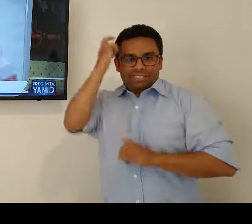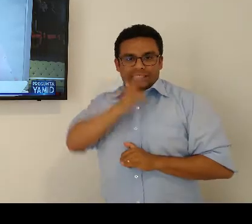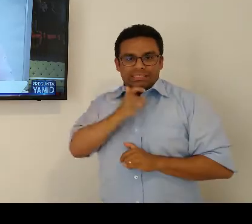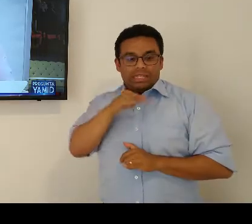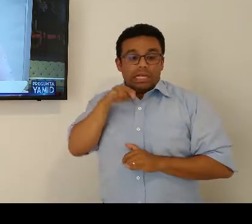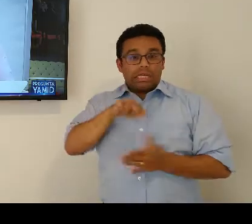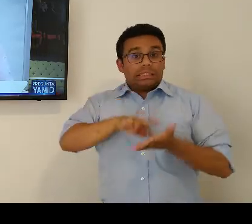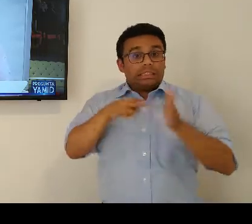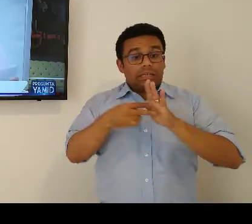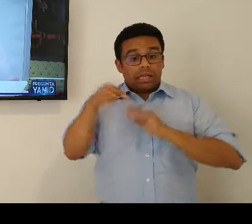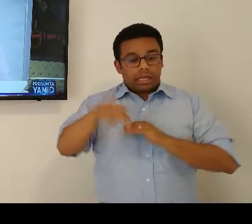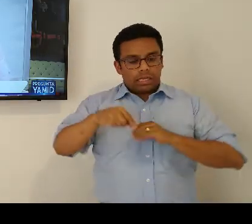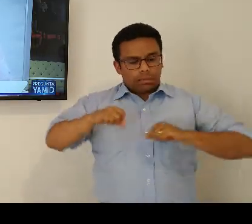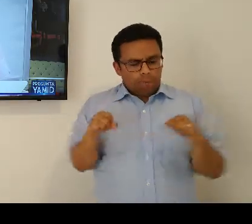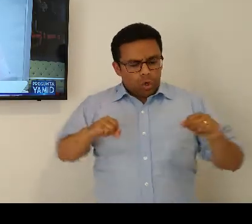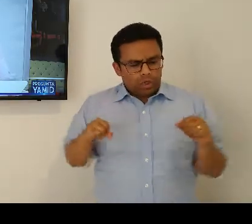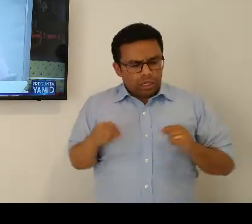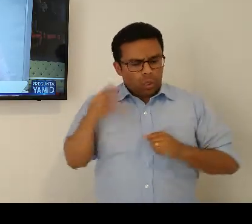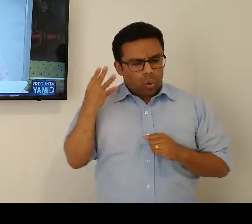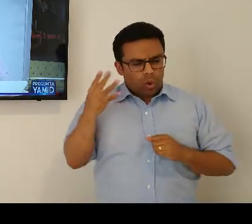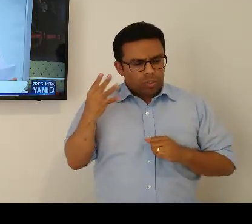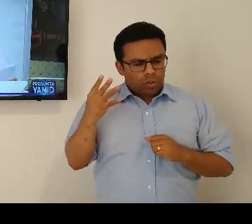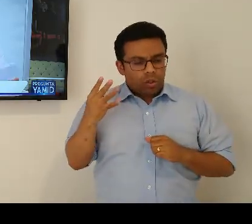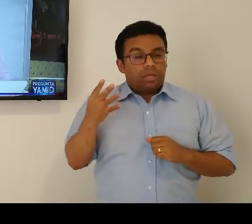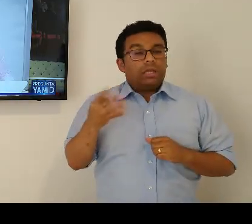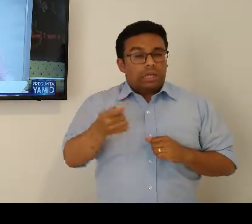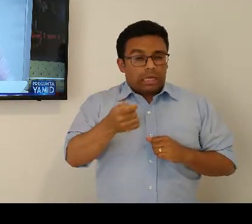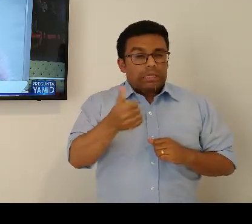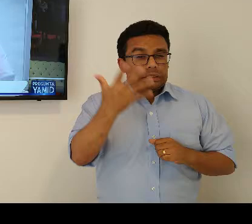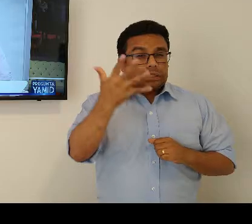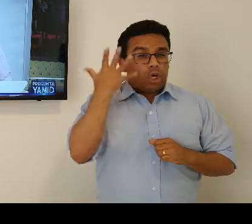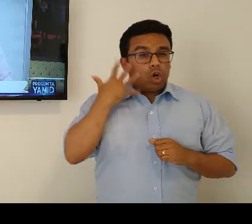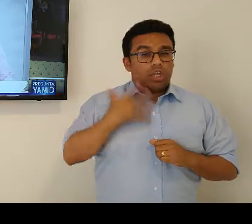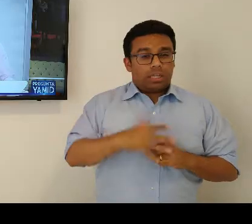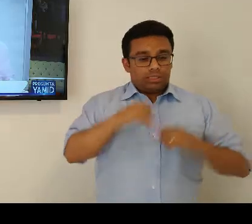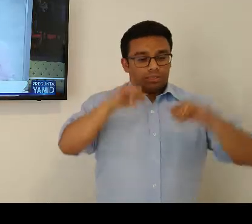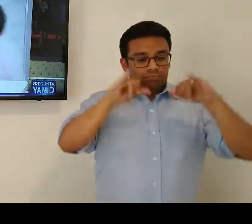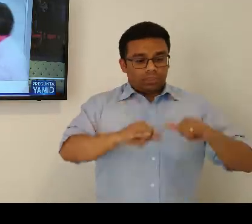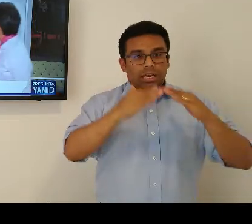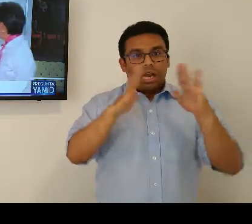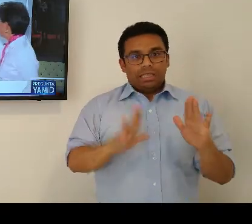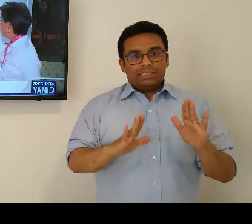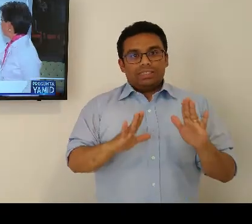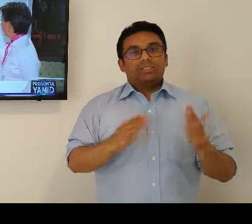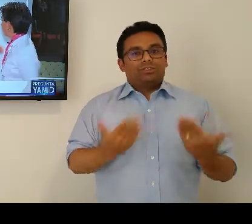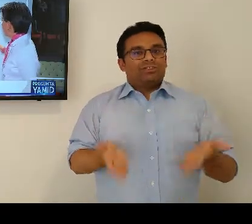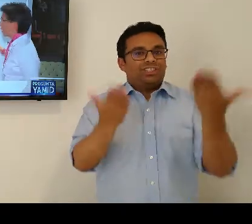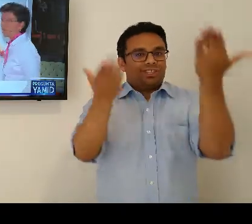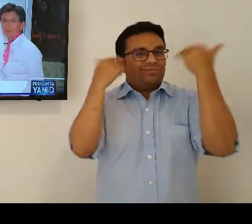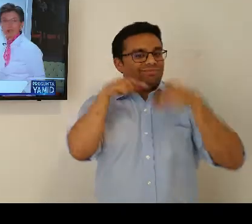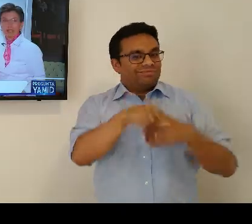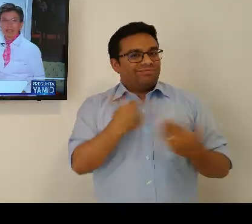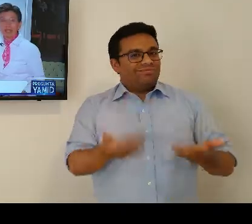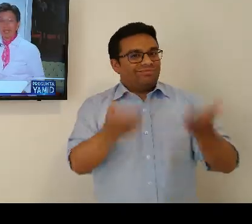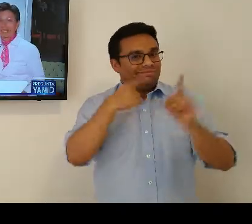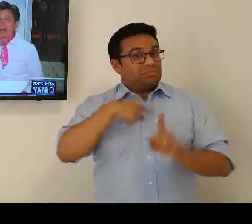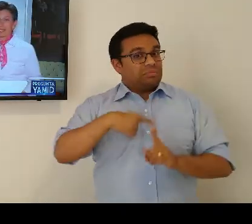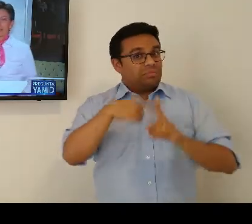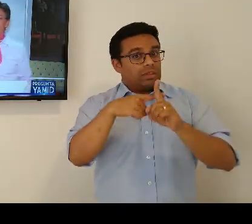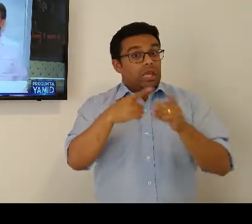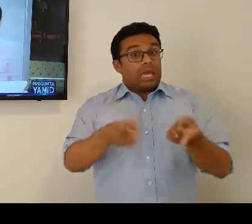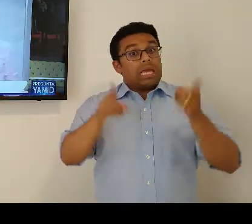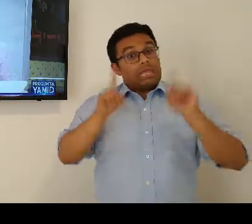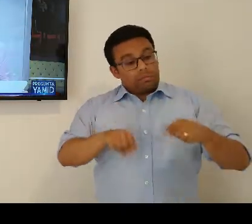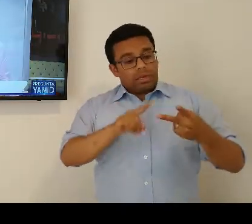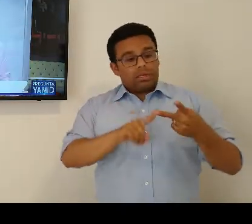lleva 4 días, casi 5 de cuarentena adelantado al resto del país y eso nos está ayudando. Y lo otro que hicimos fue crear Bogotá Solidaria